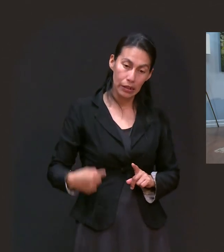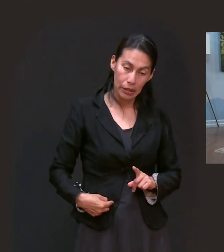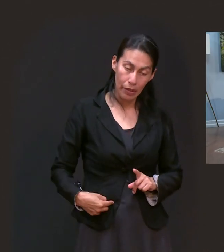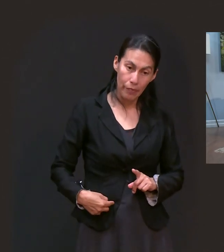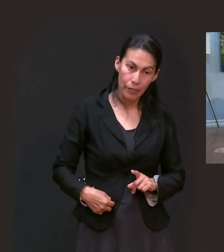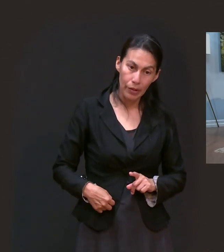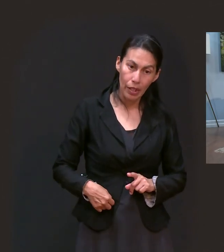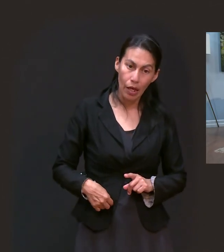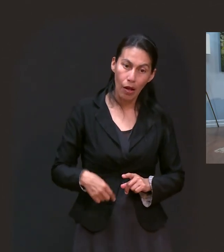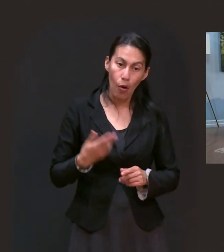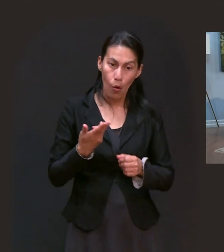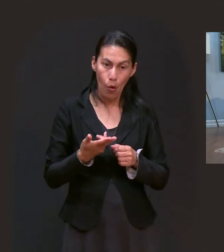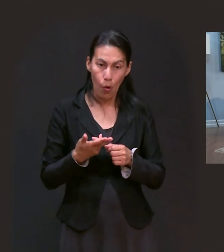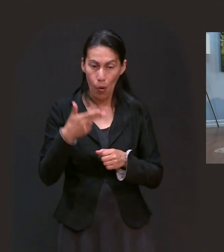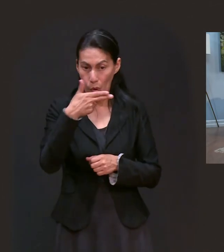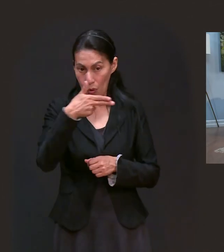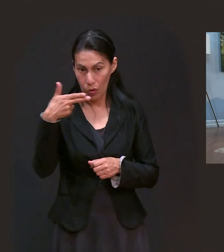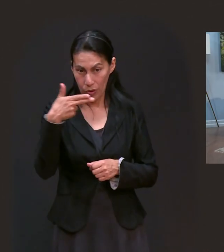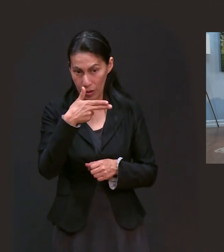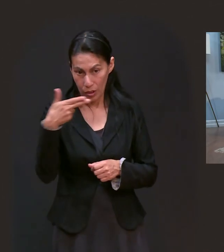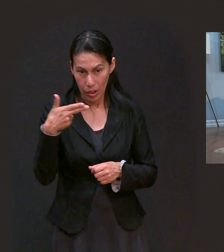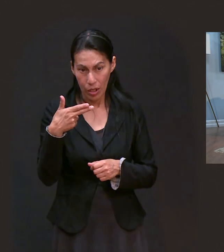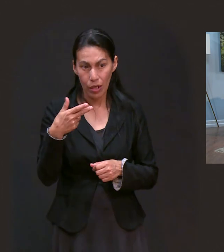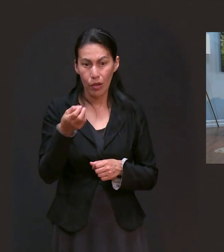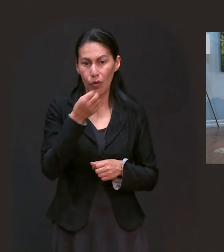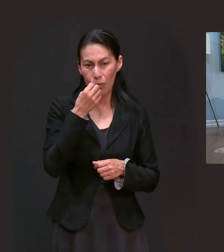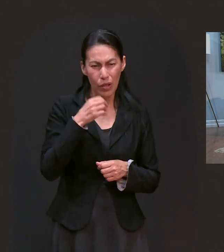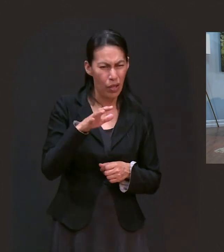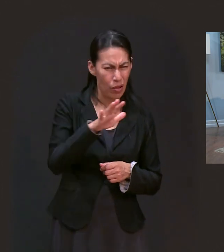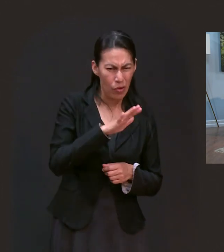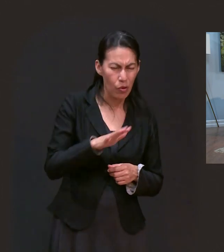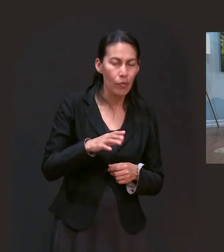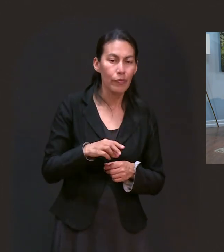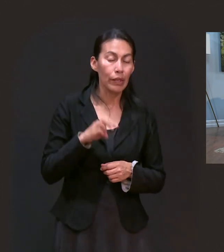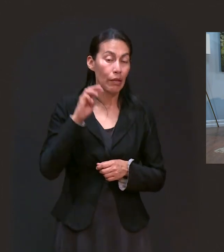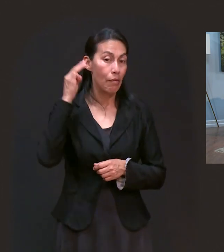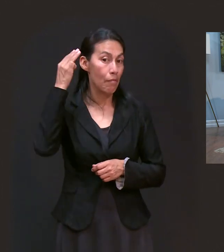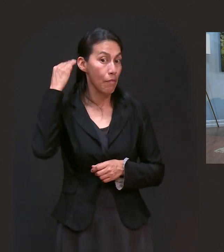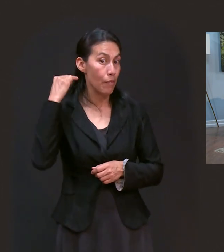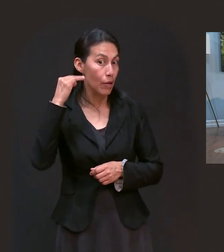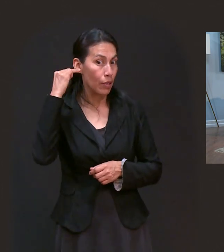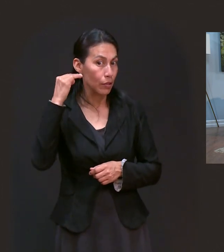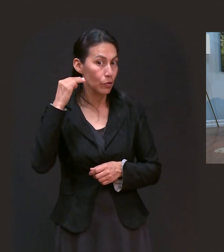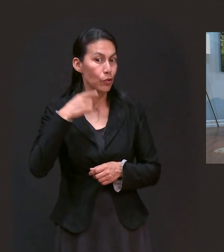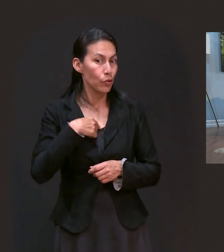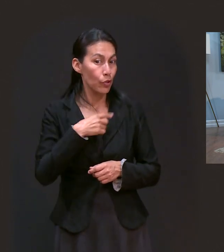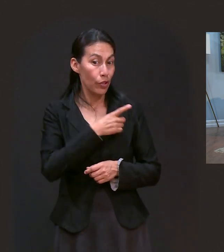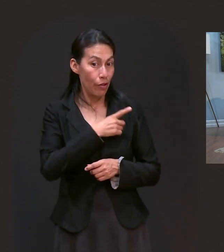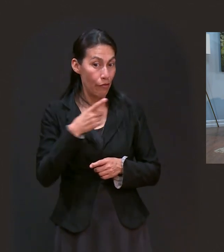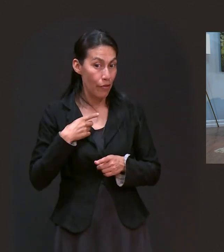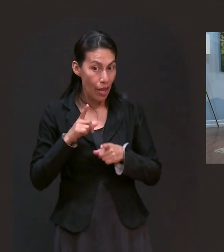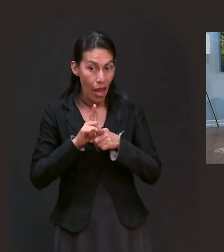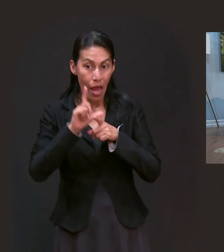hotel en la empresa cuando me iba a recibir era en marzo ya tenían gamers en ese en marzo y chino